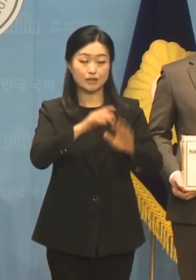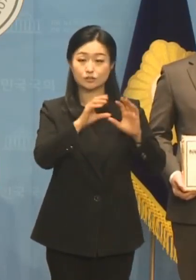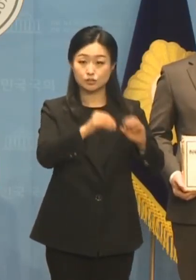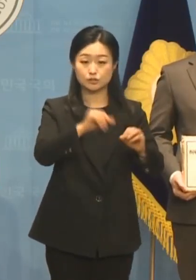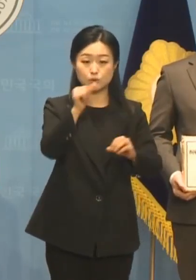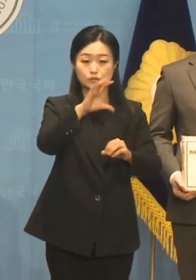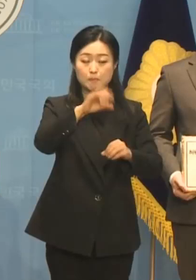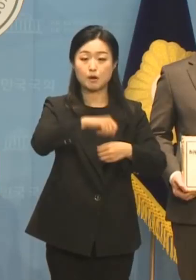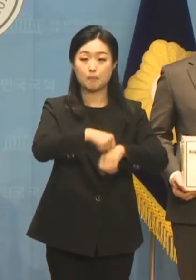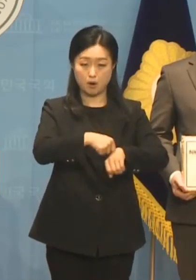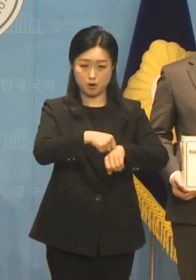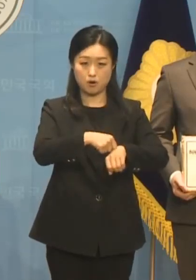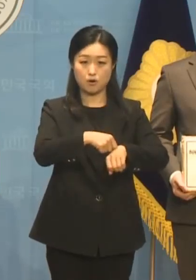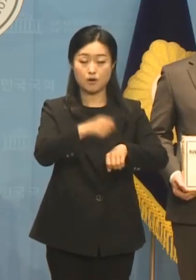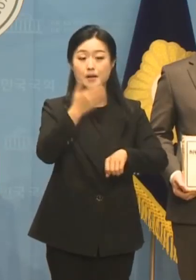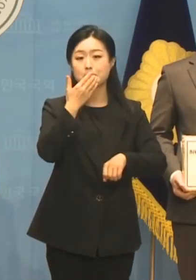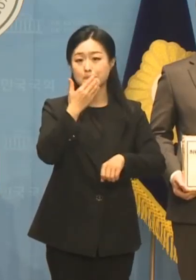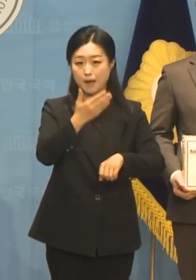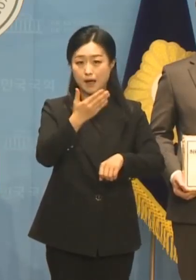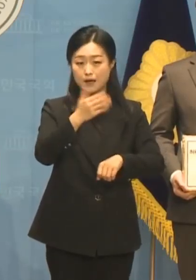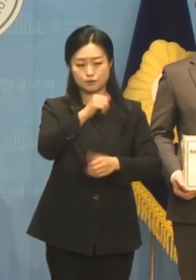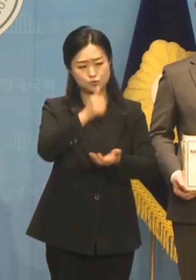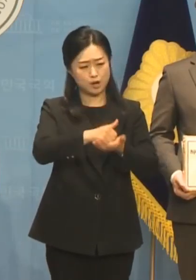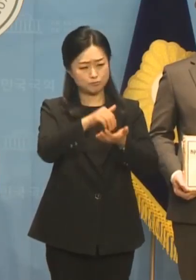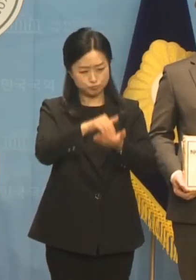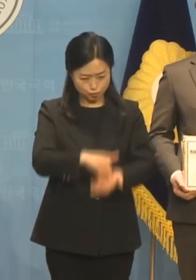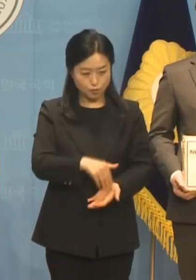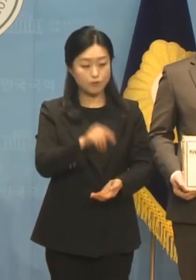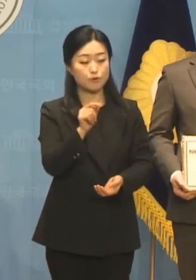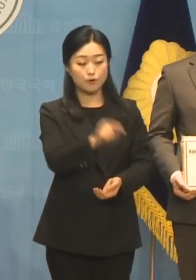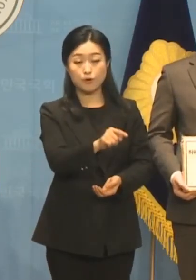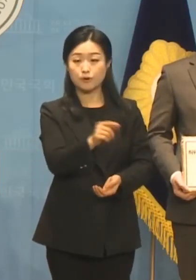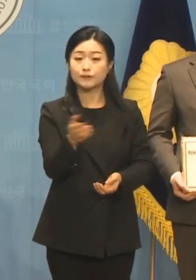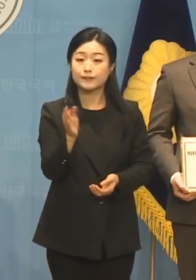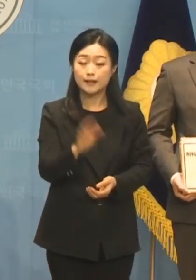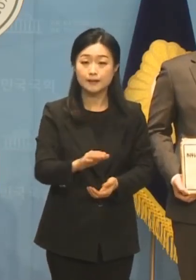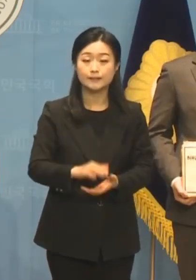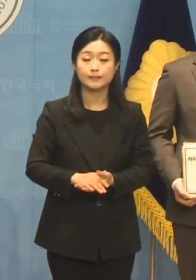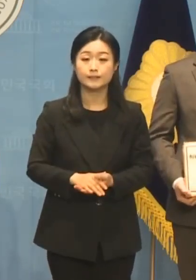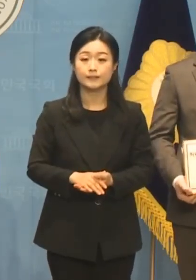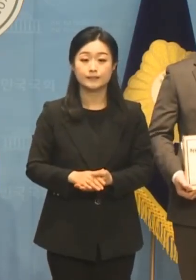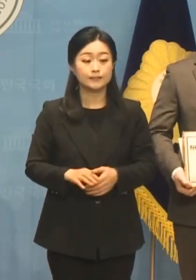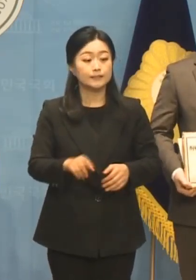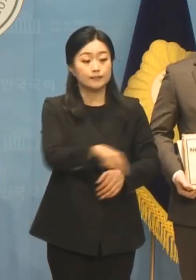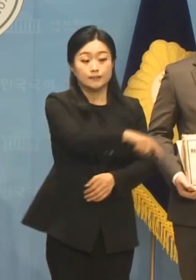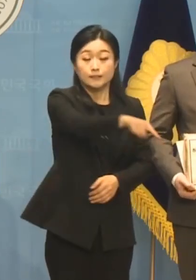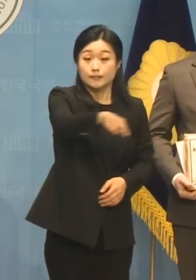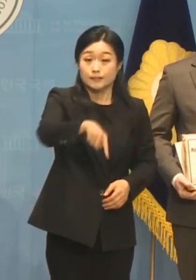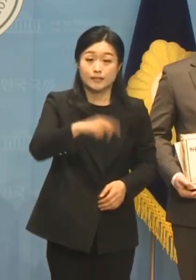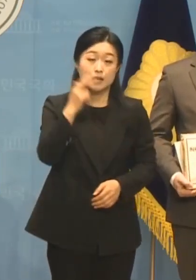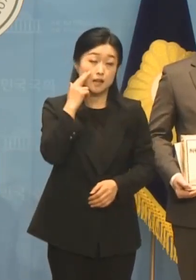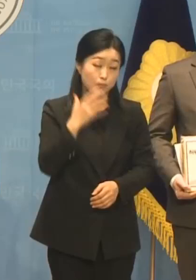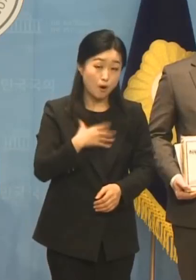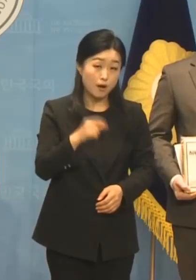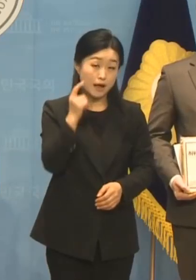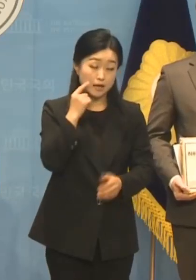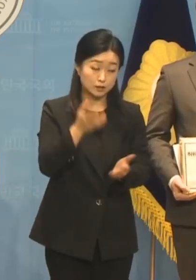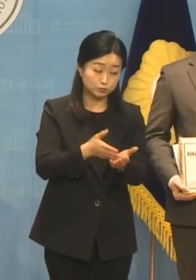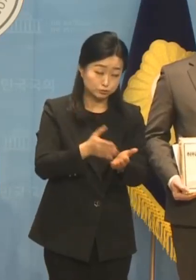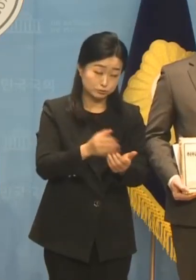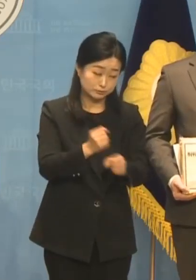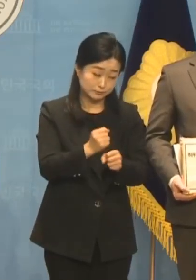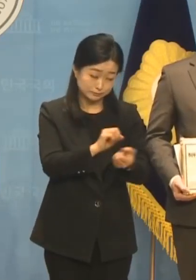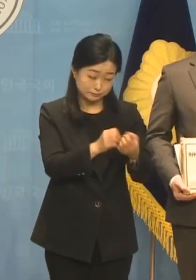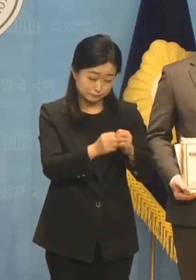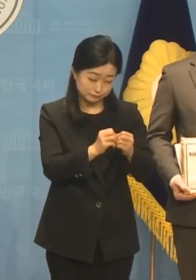이하의 벌금형이 부과되는 중대 범죄입니다. 그럼에도 불구하고 피고발인들은 고의적으로 허위사실을